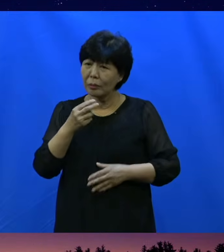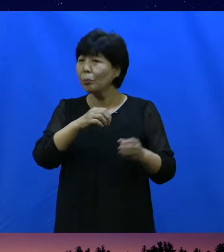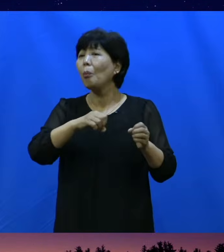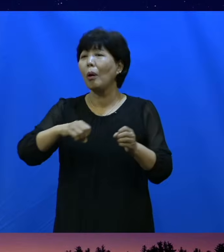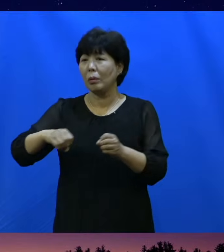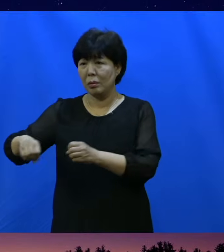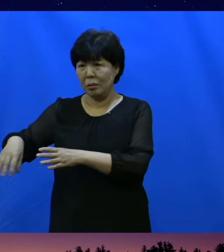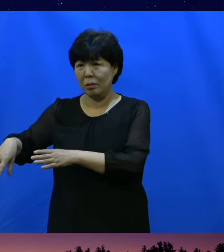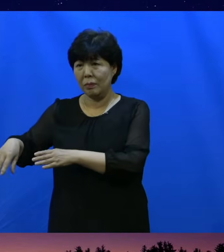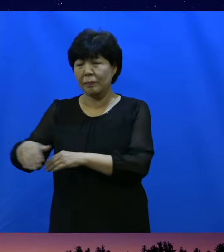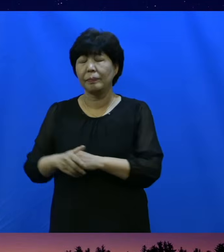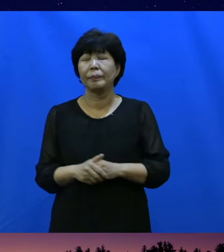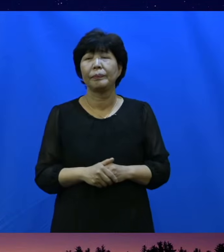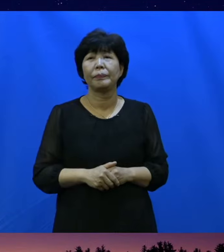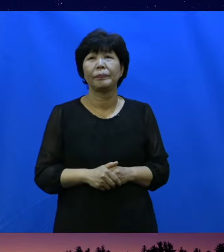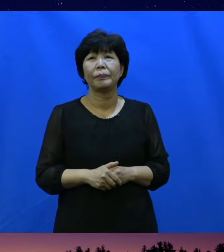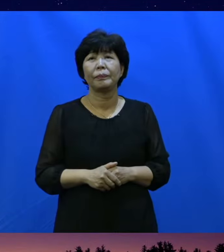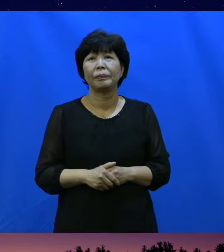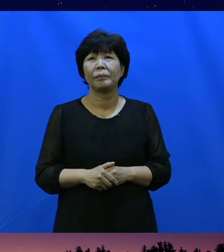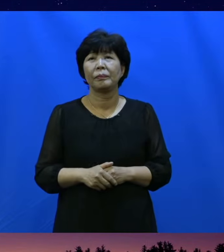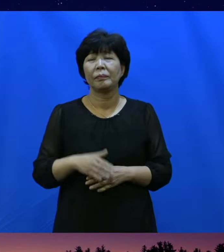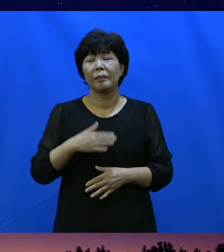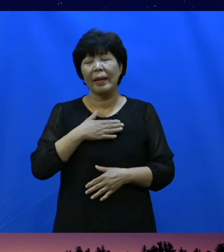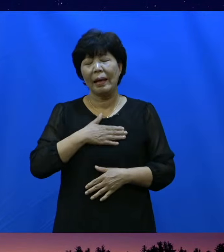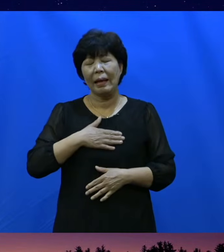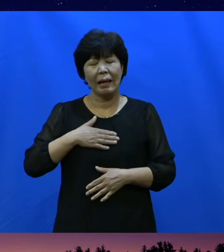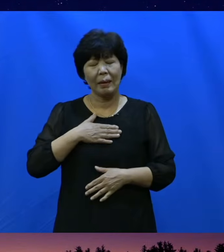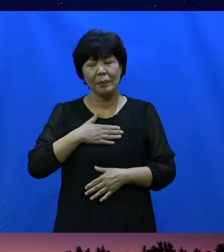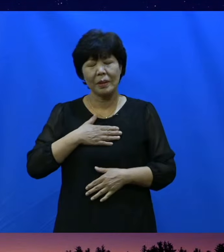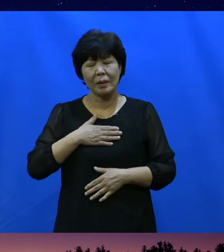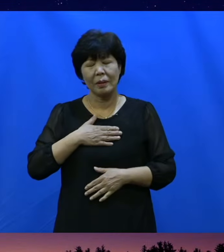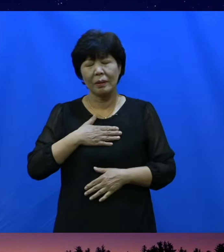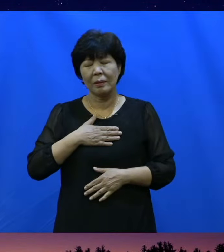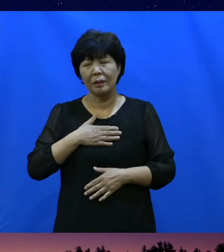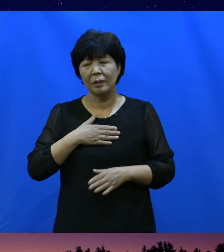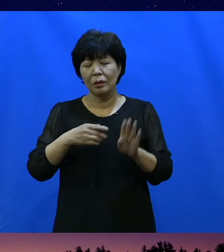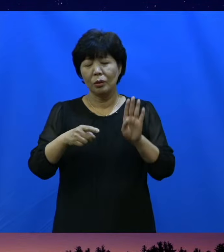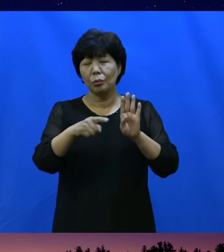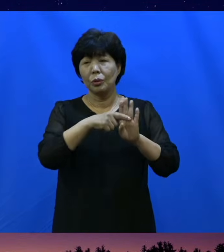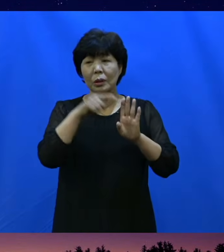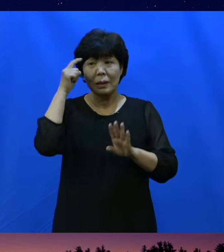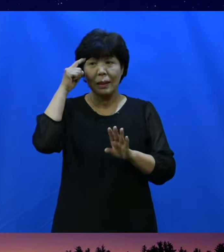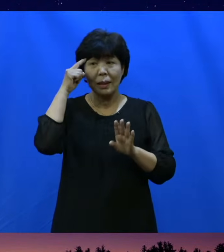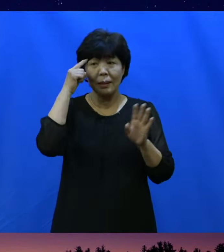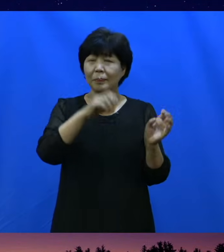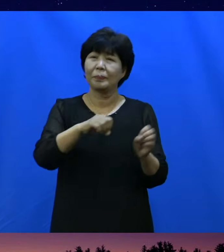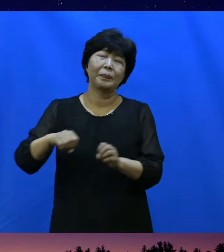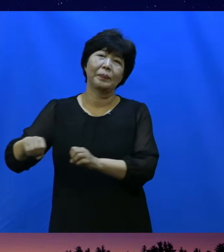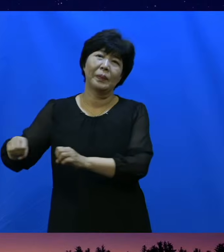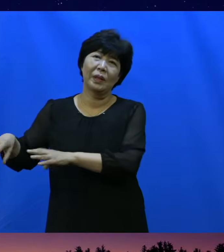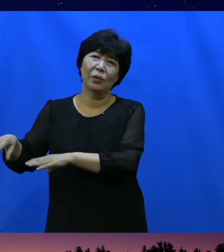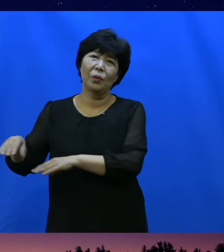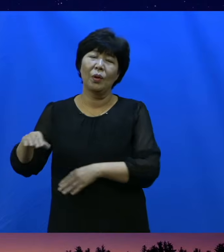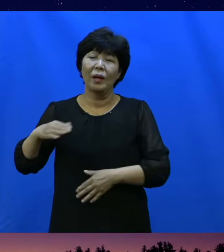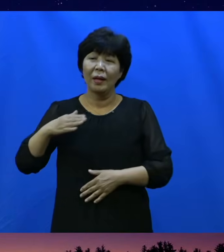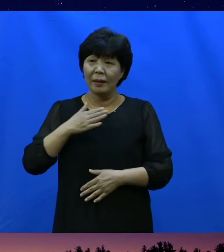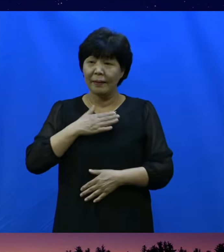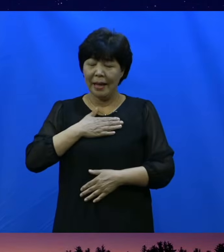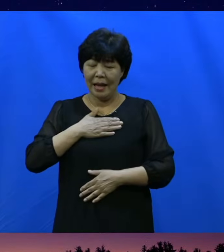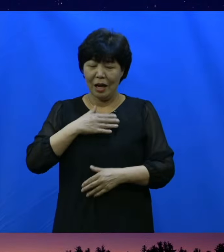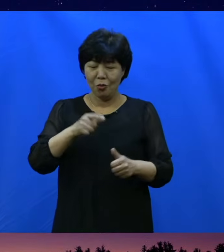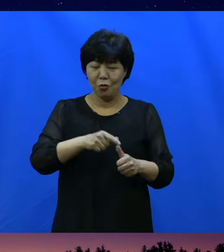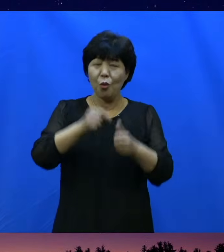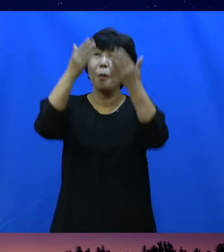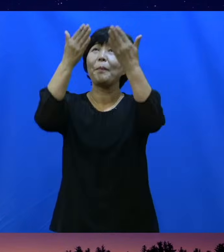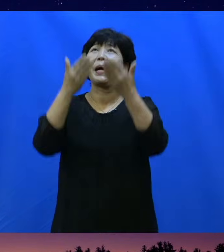그래서 만약 내 감정에 내가 짓눌려 있다면 그것을 거짓된 고발로 받고 있다고 봐야 돼요. 우리가 구원받은 자녀임에도